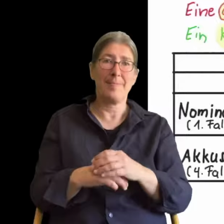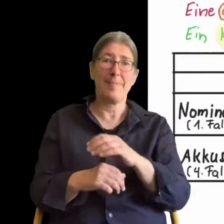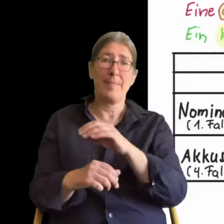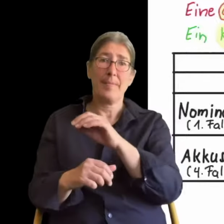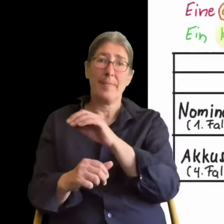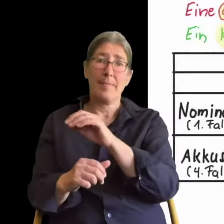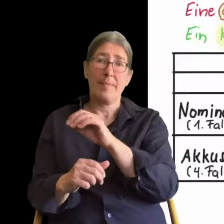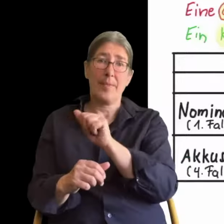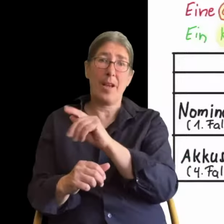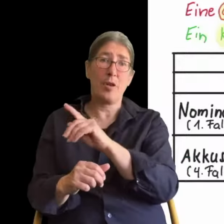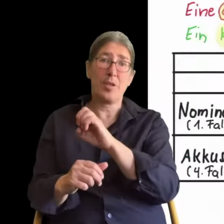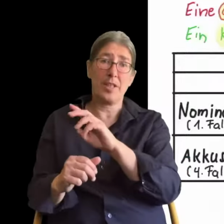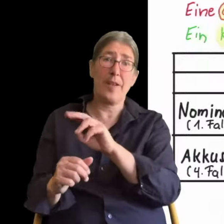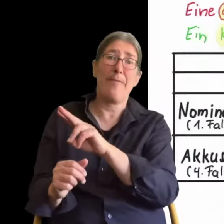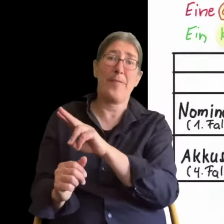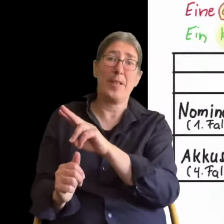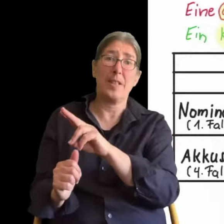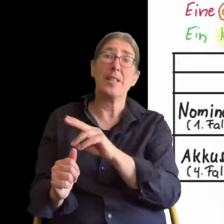Akkusativ Singular Neutrum.